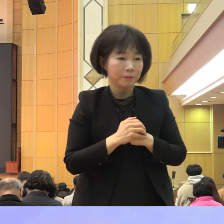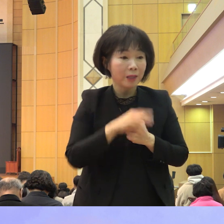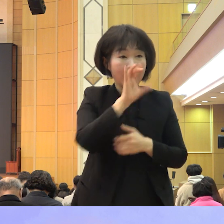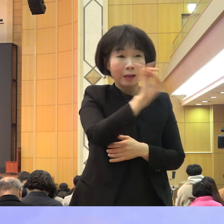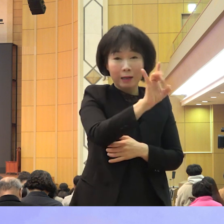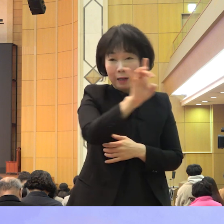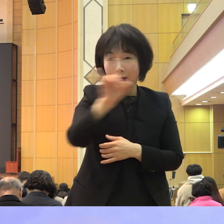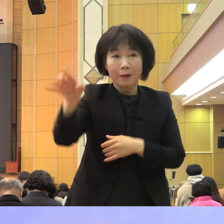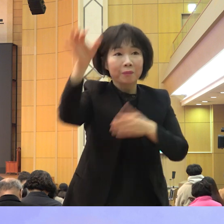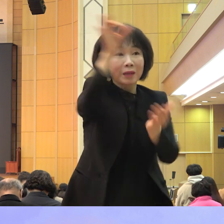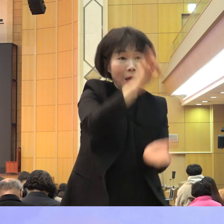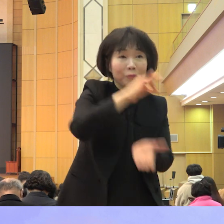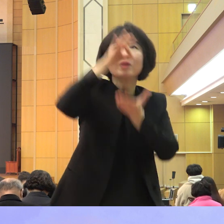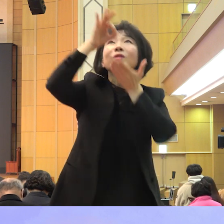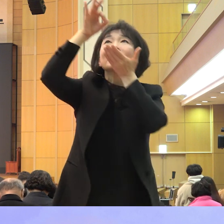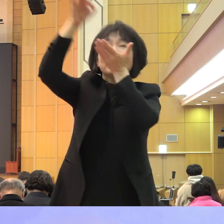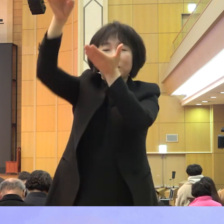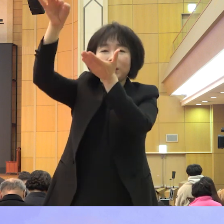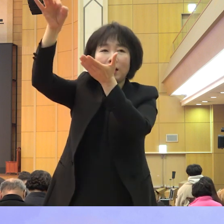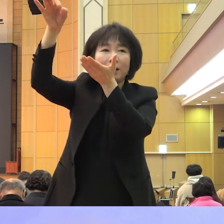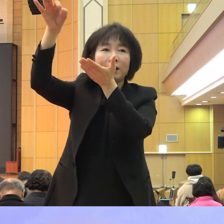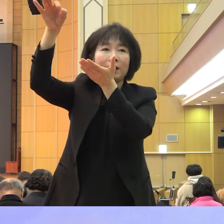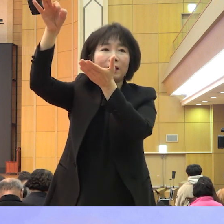드린 예물 위에